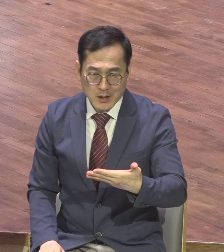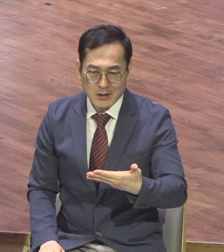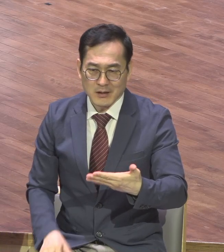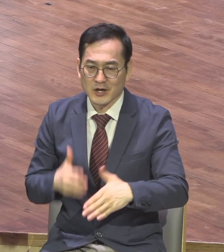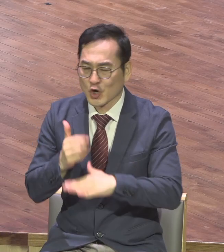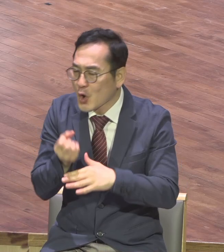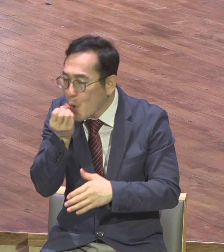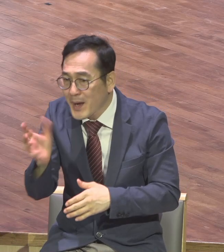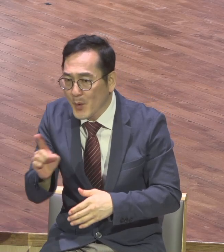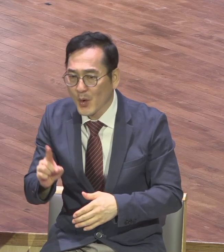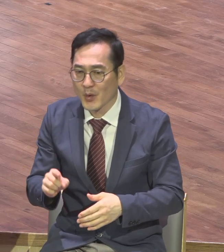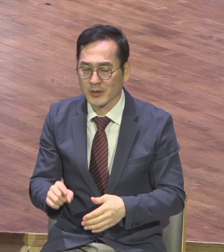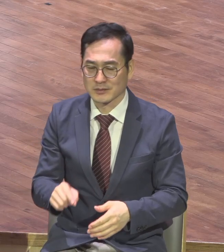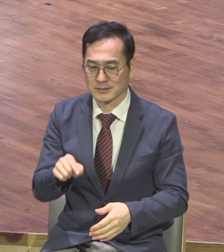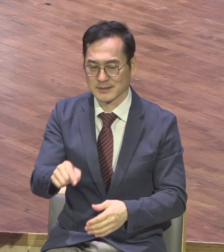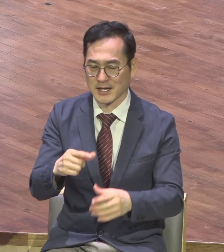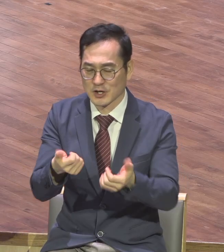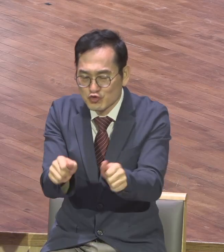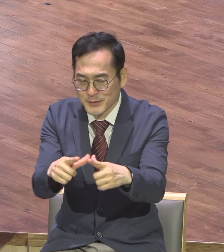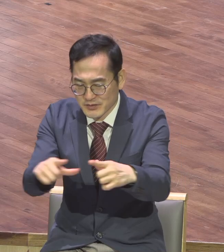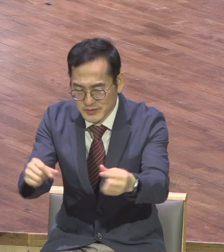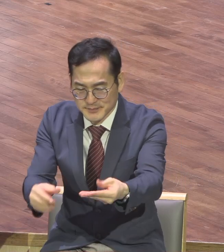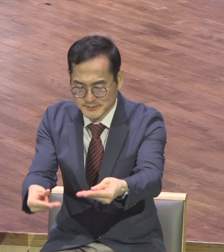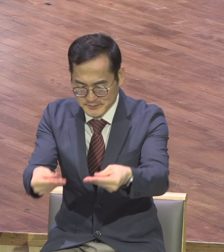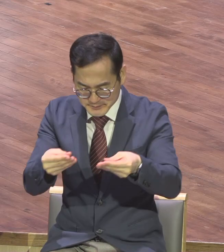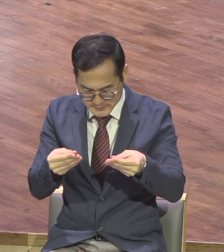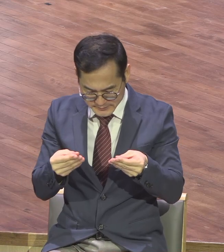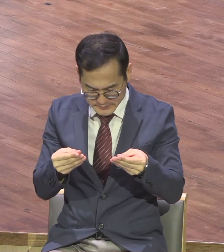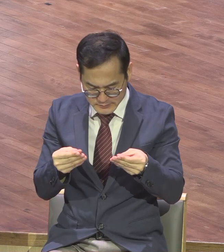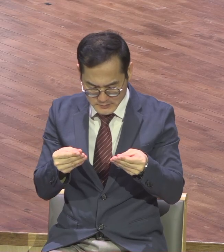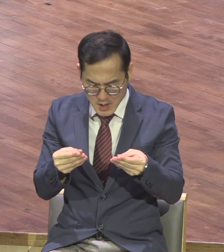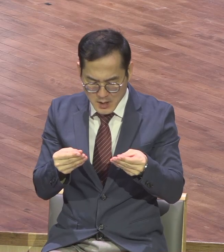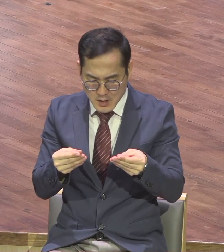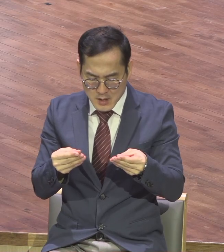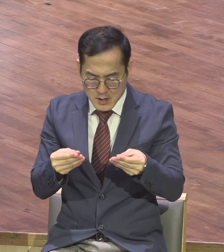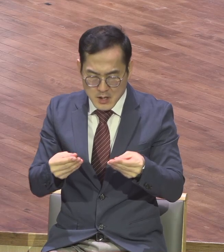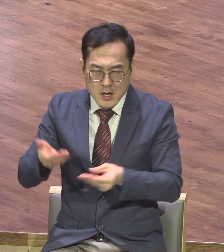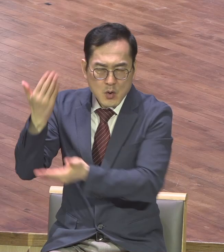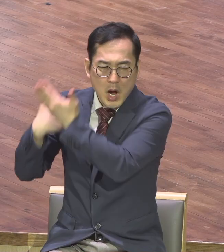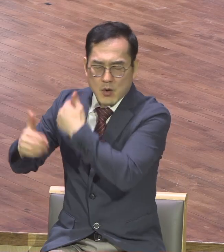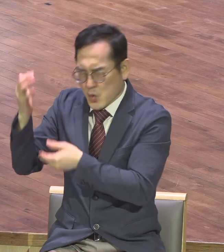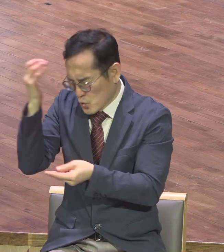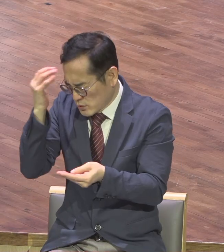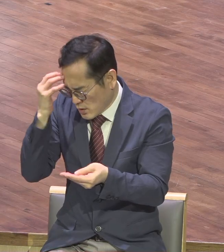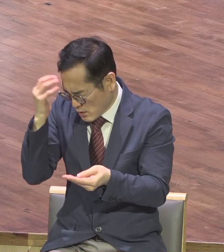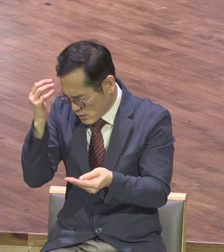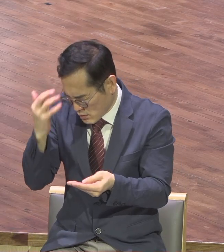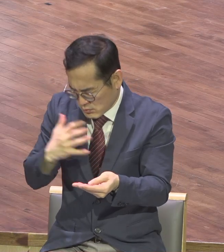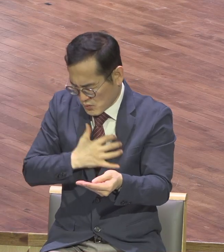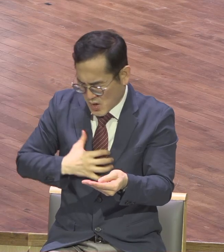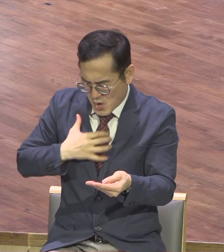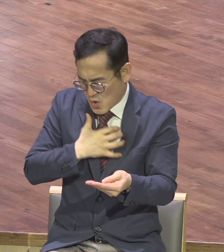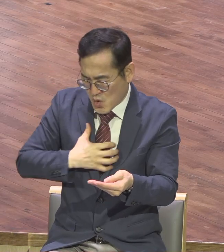담당 공무원으로부터 주민등록증을 받는 순간 그동안 겪었던 수많은 고생의 여정들이 내 눈앞을